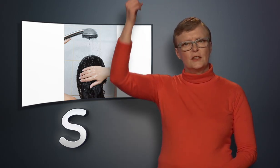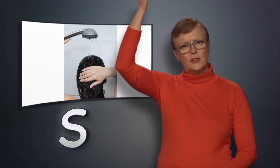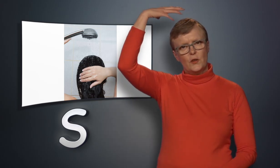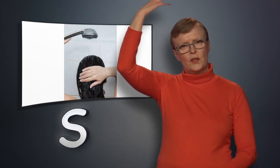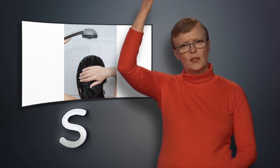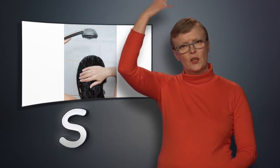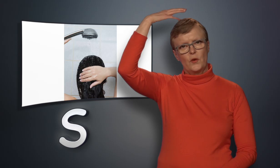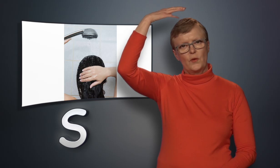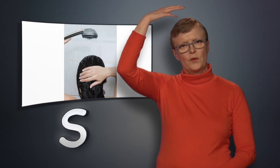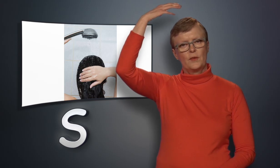Suihku.